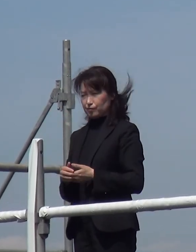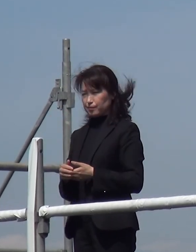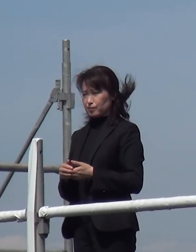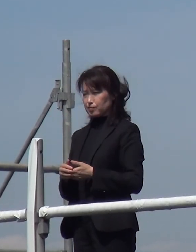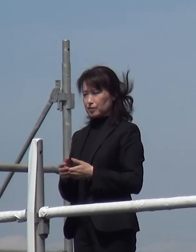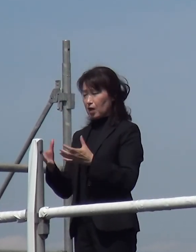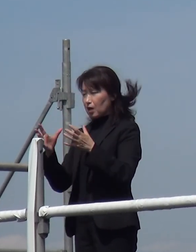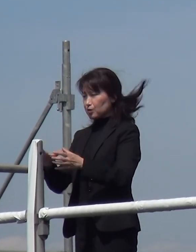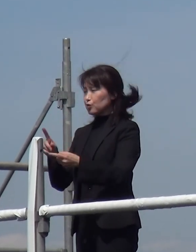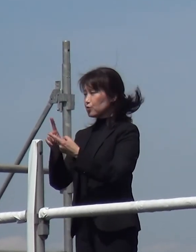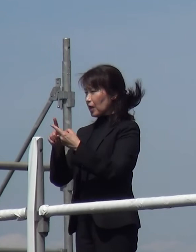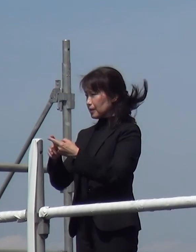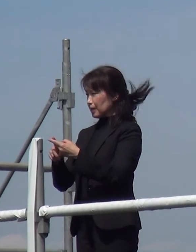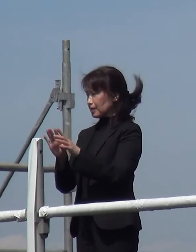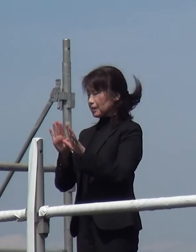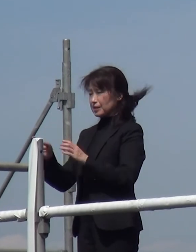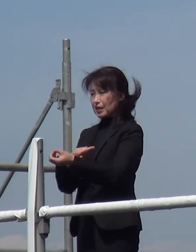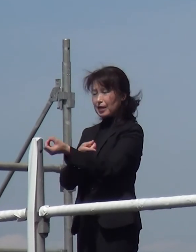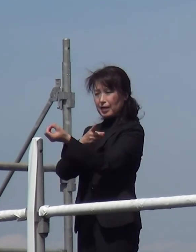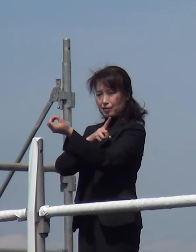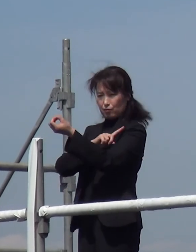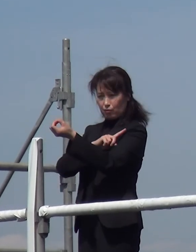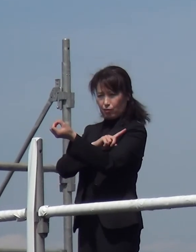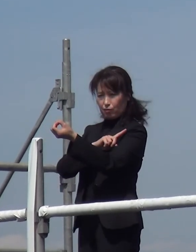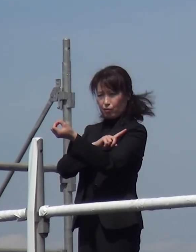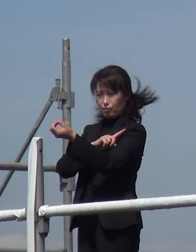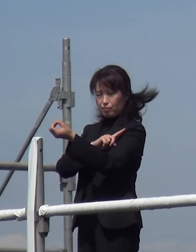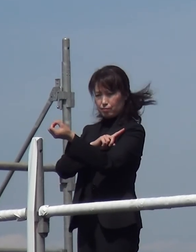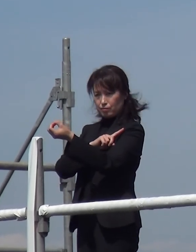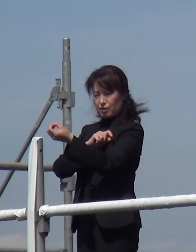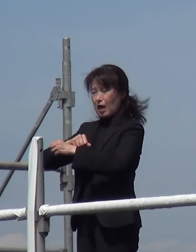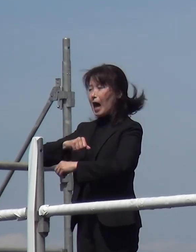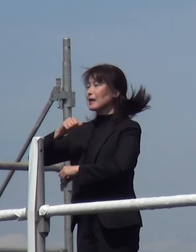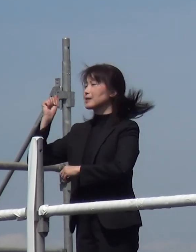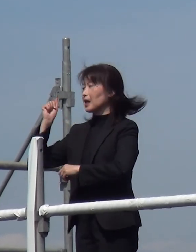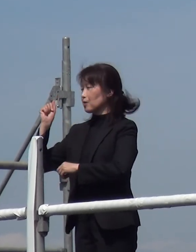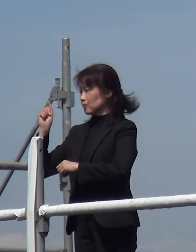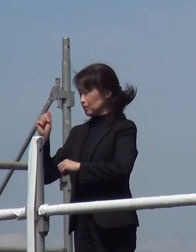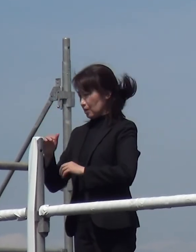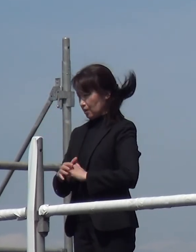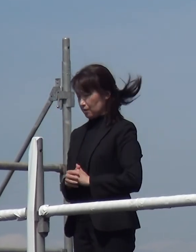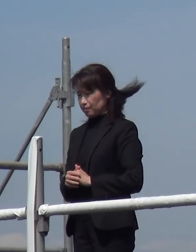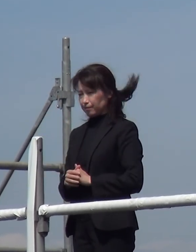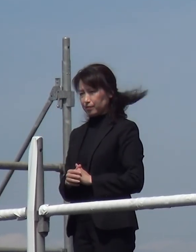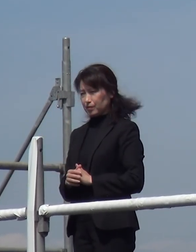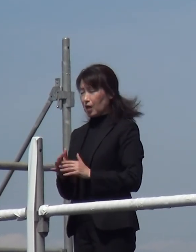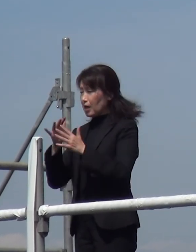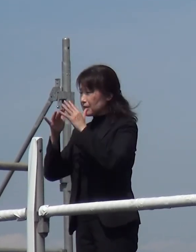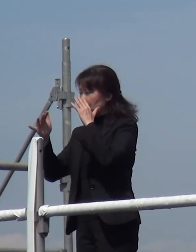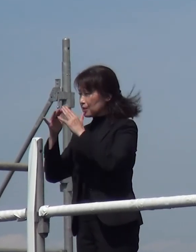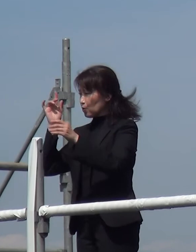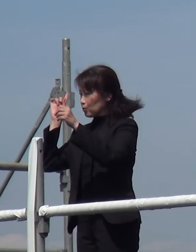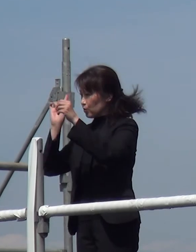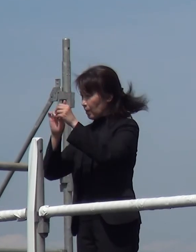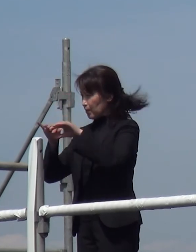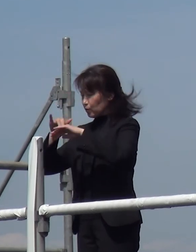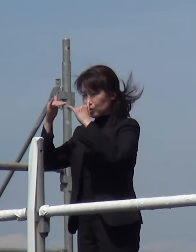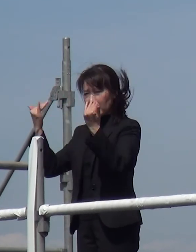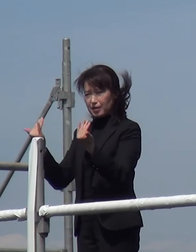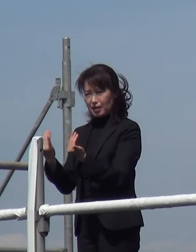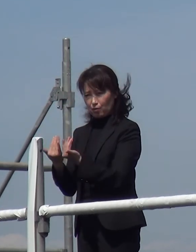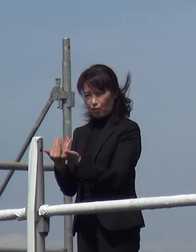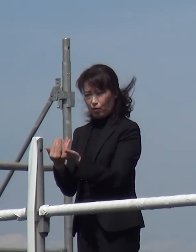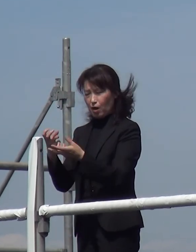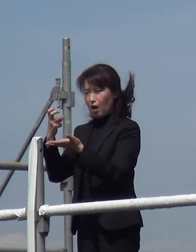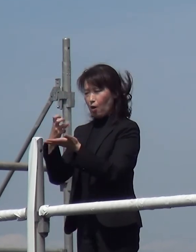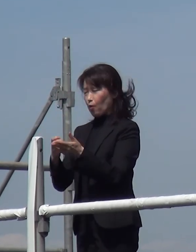集団的自衛権の合衆に反対し、戦争のためのすべての法